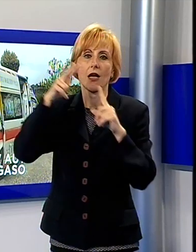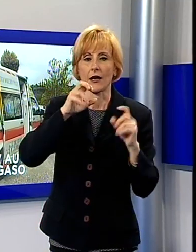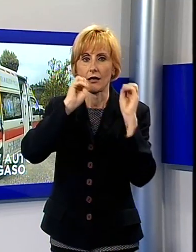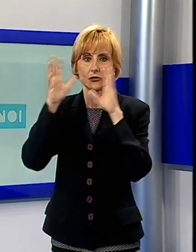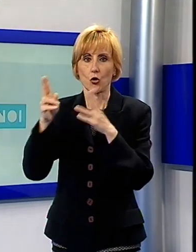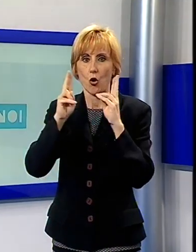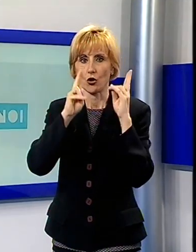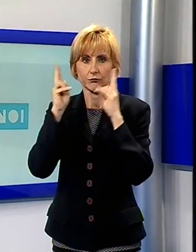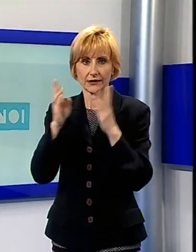Cisanello.